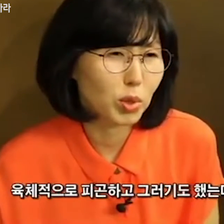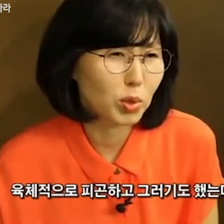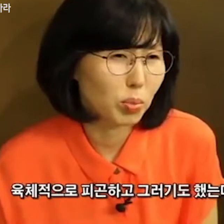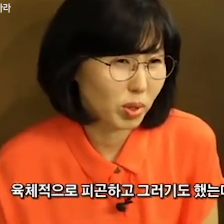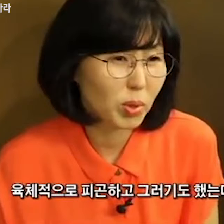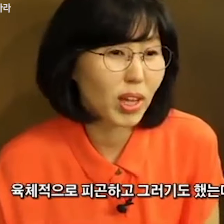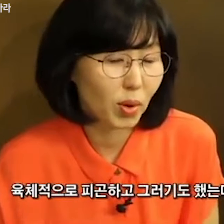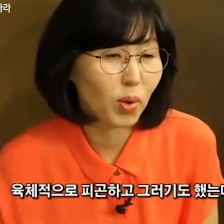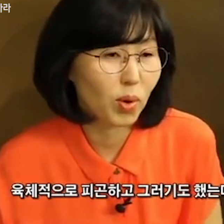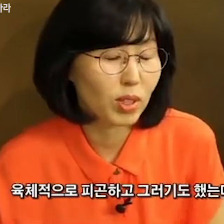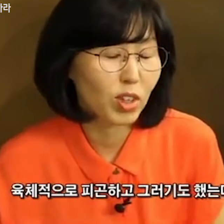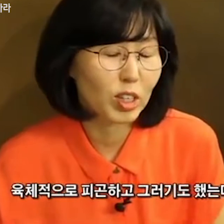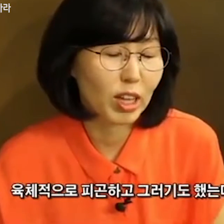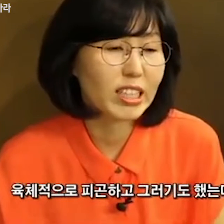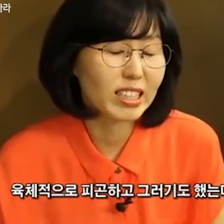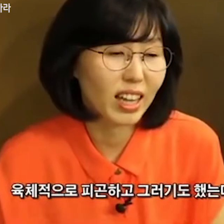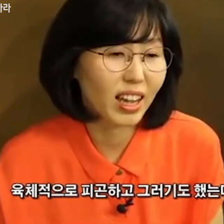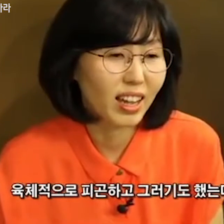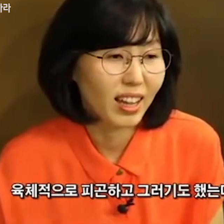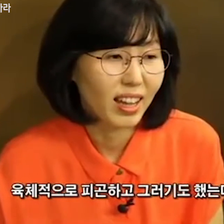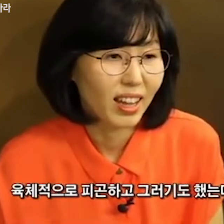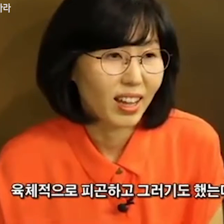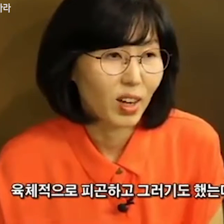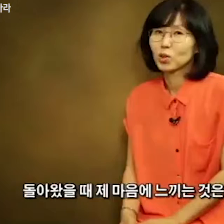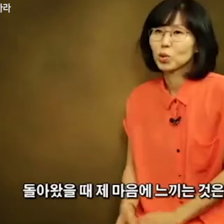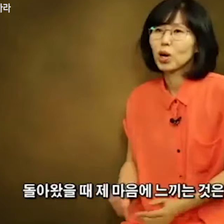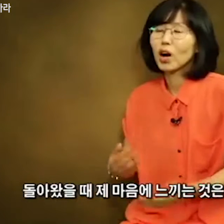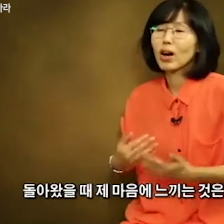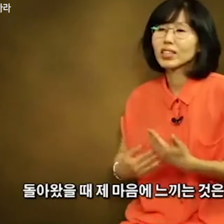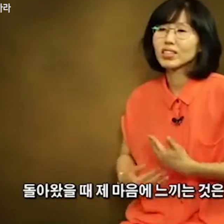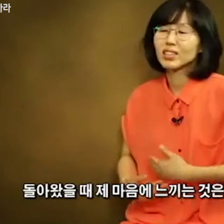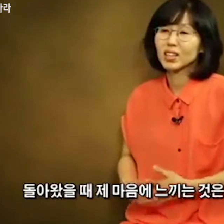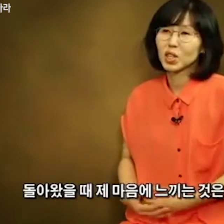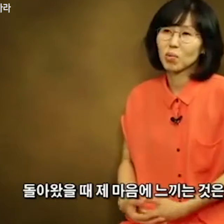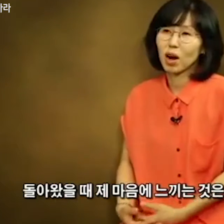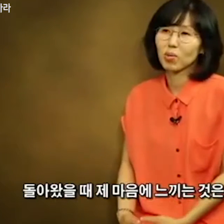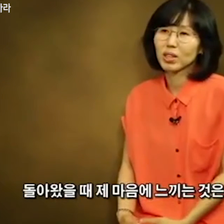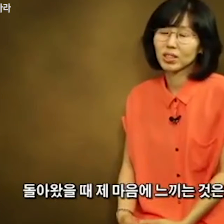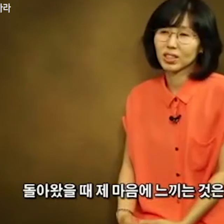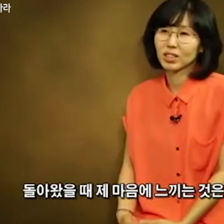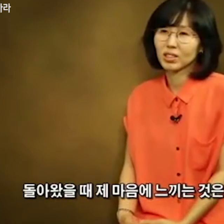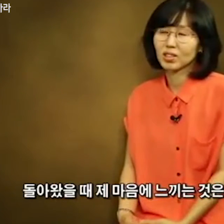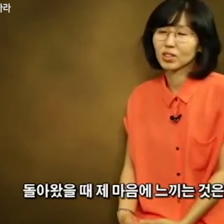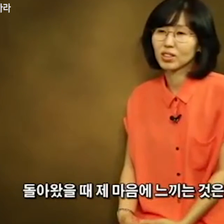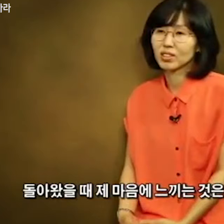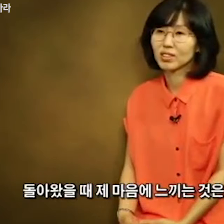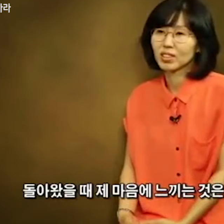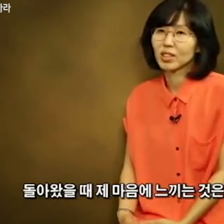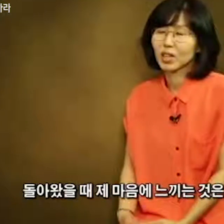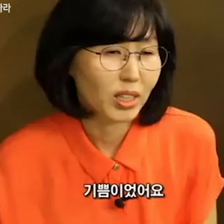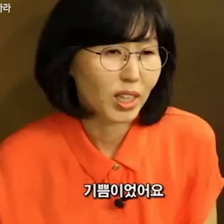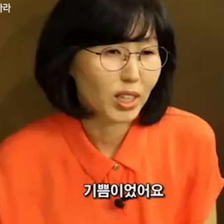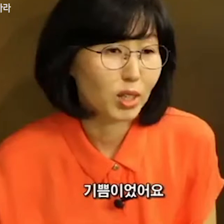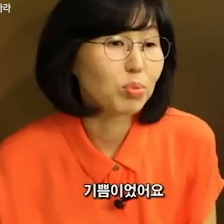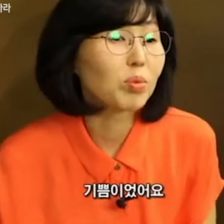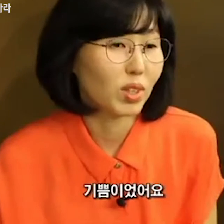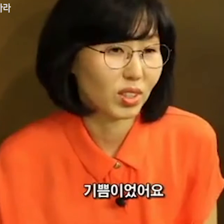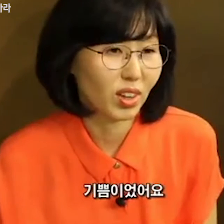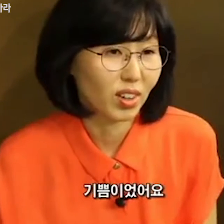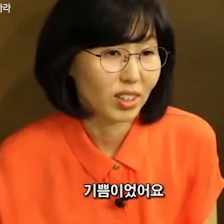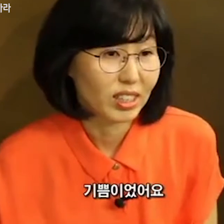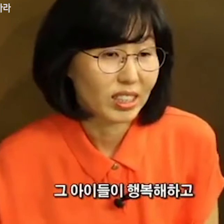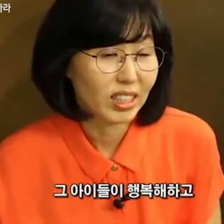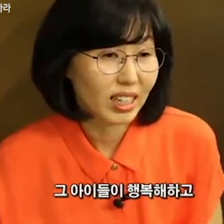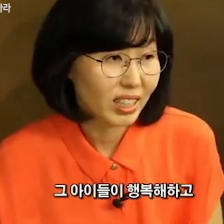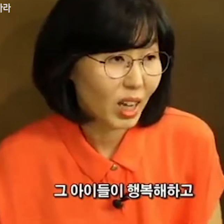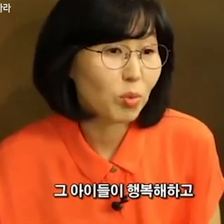좀 피곤하고 그러기도 했는데, 돌아왔을 때 제 마음에 느끼는 것은 굉장히 기쁨이었어요.